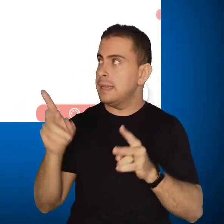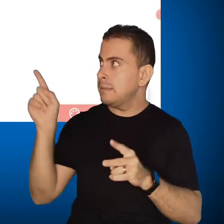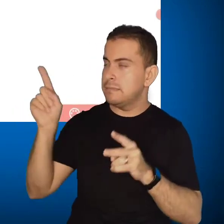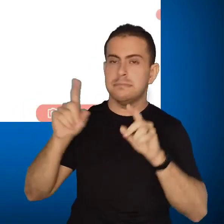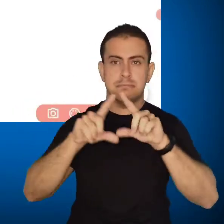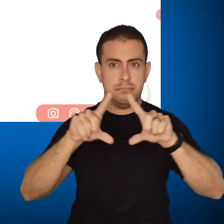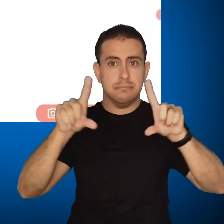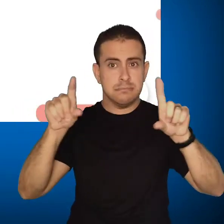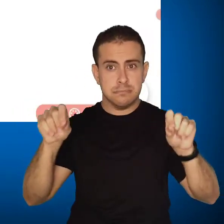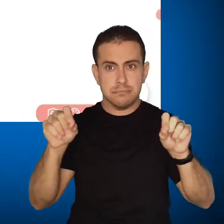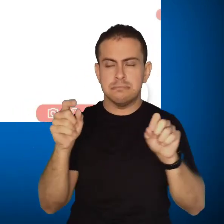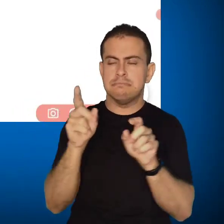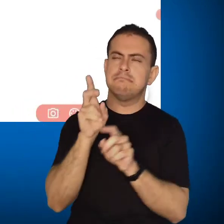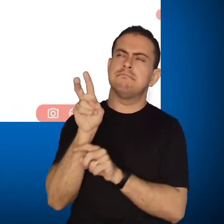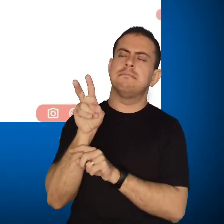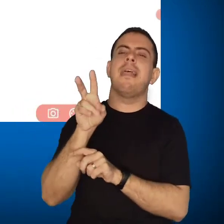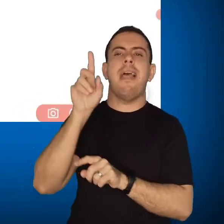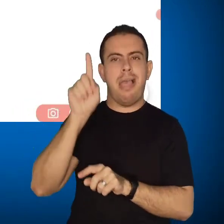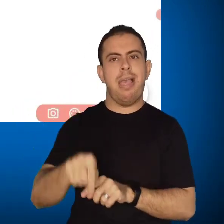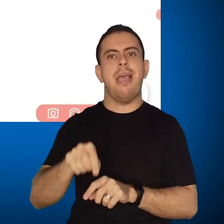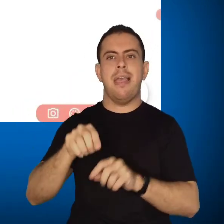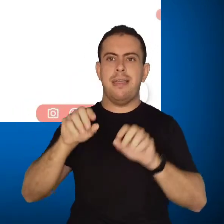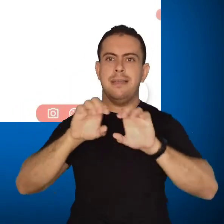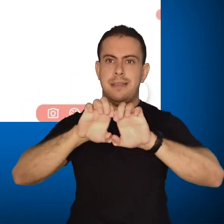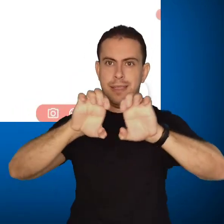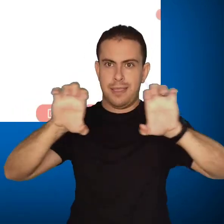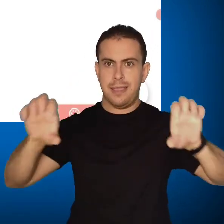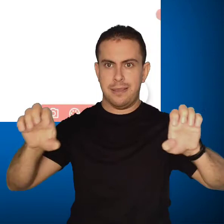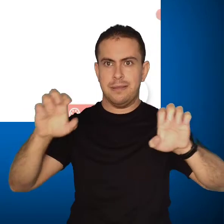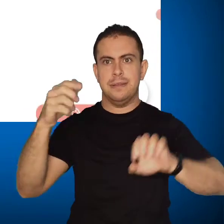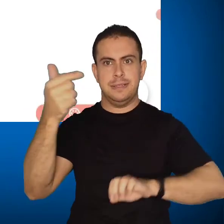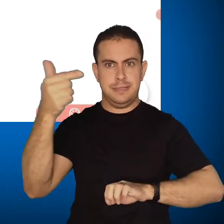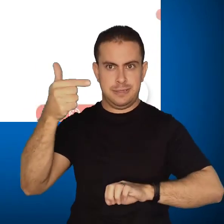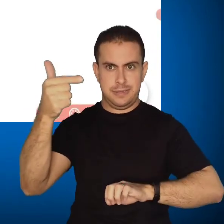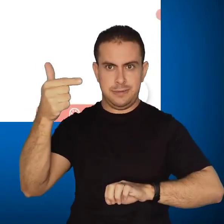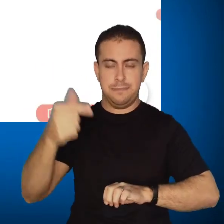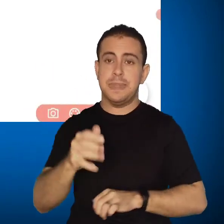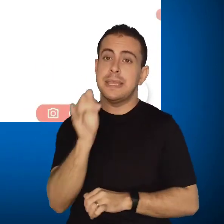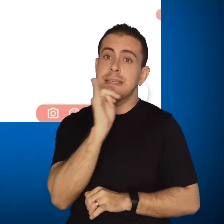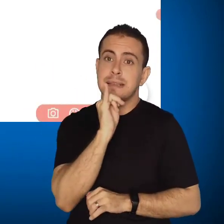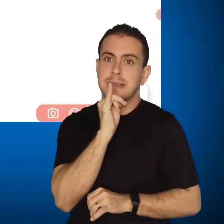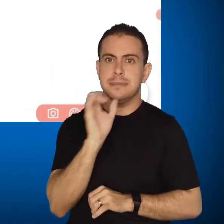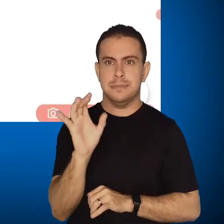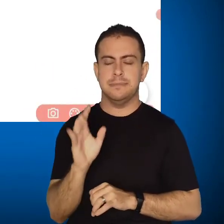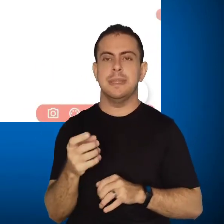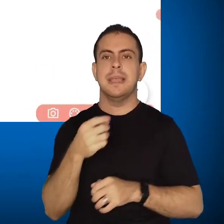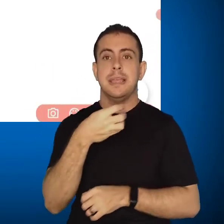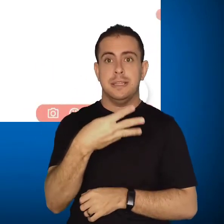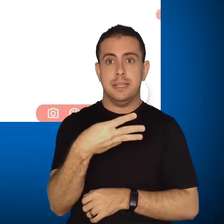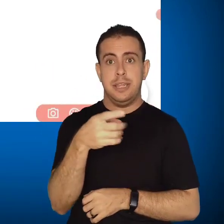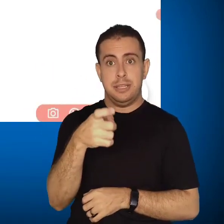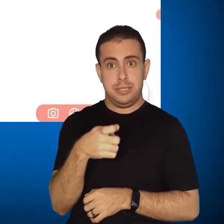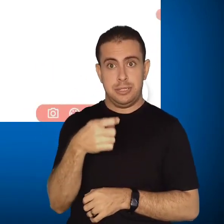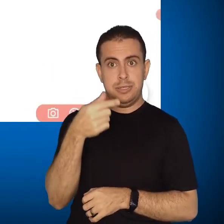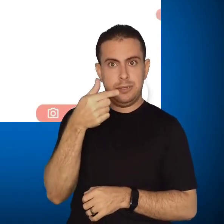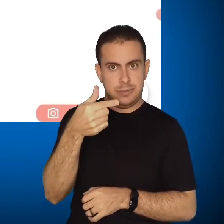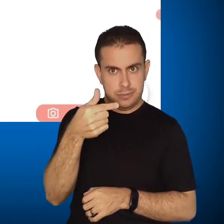tenha esse aspecto, essa cara, essa forma, é a equação do segundo grau. Por exemplo, se eu tiver aqui 3x ao